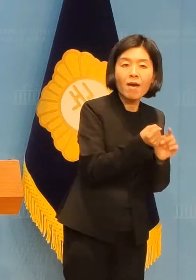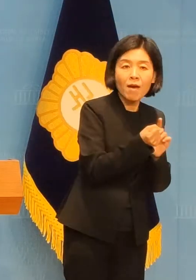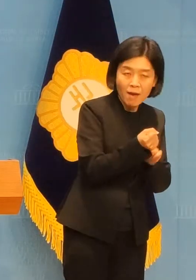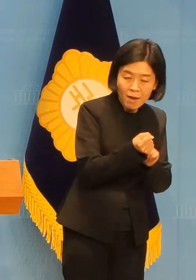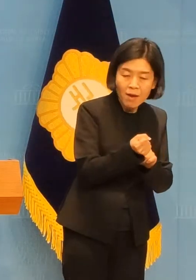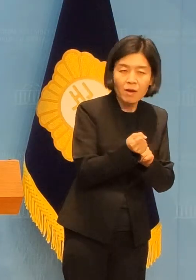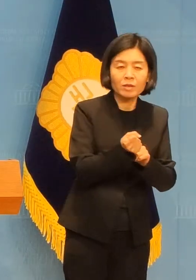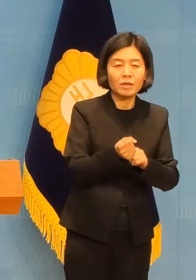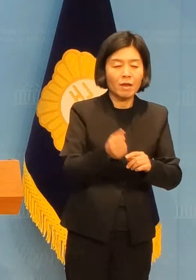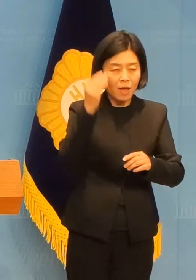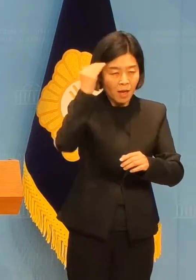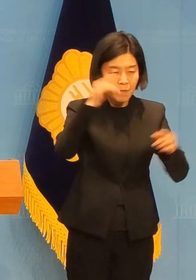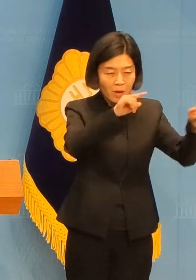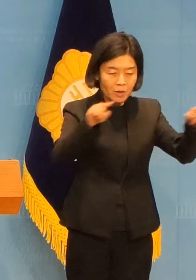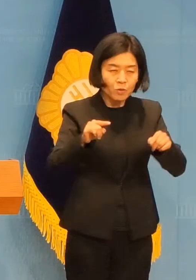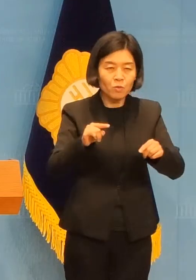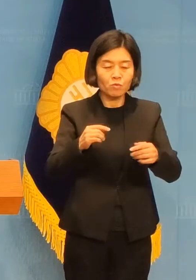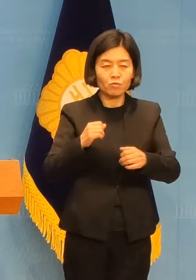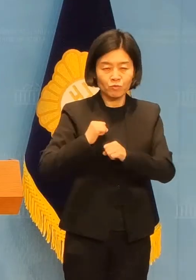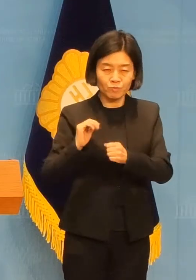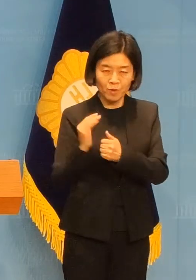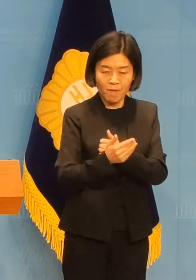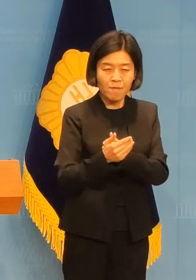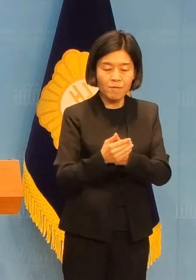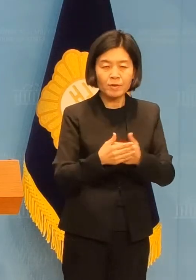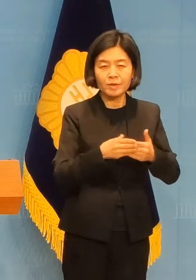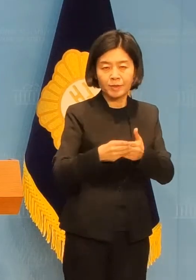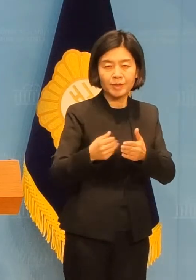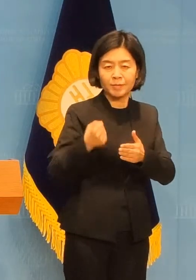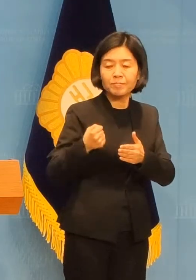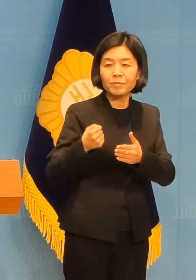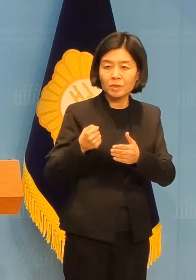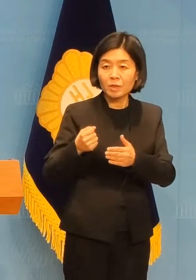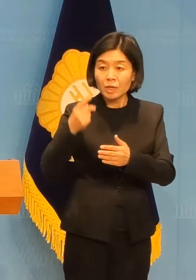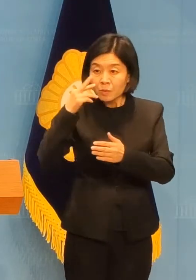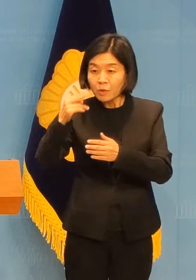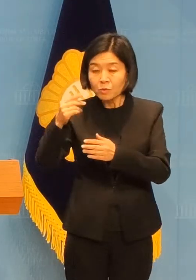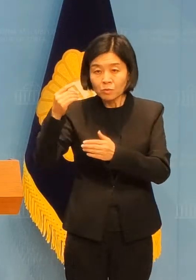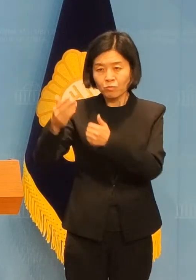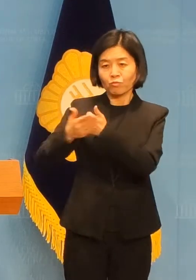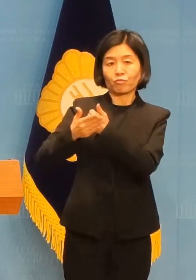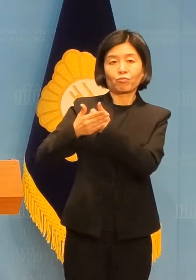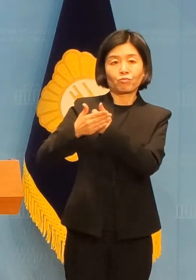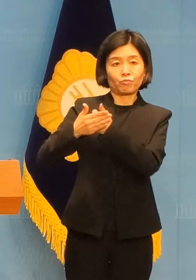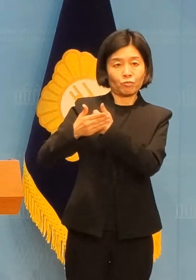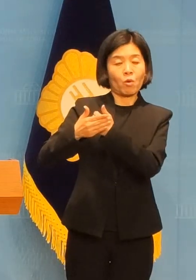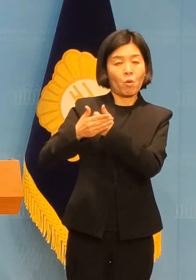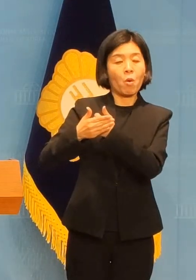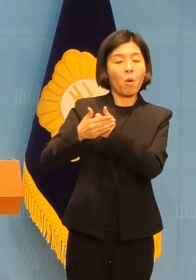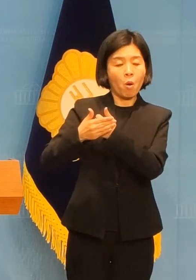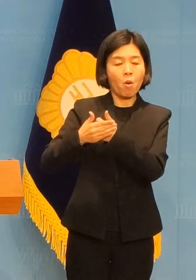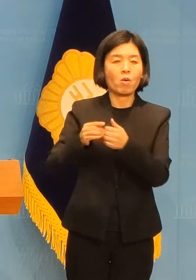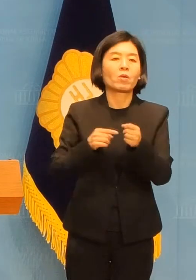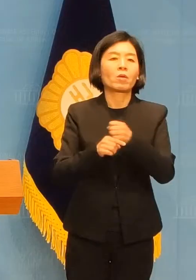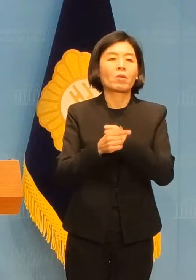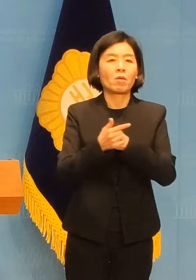천명하고 미국의 강력한 지지를 끌어낸 것 역시 매우 의미 있는